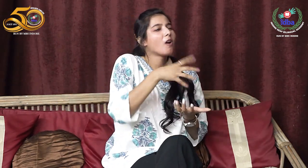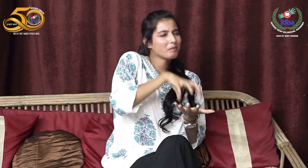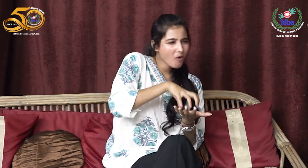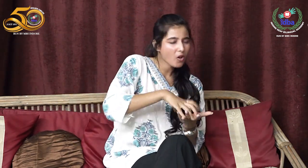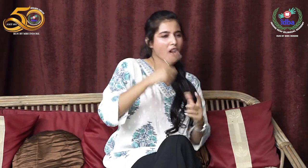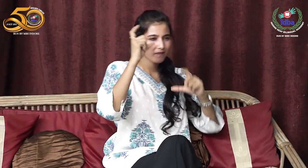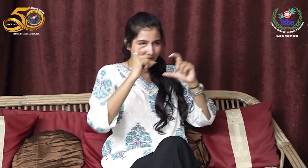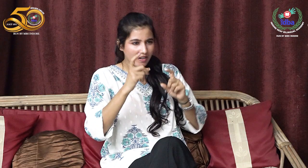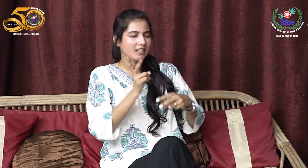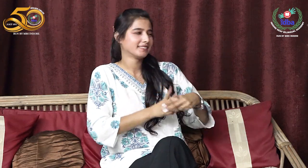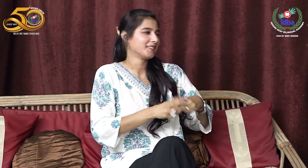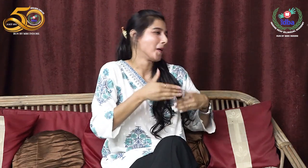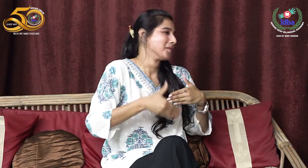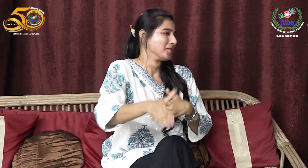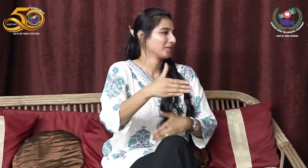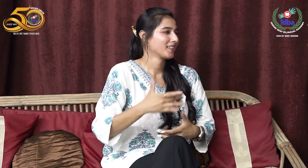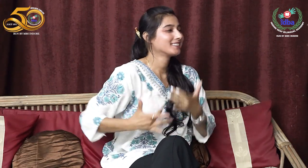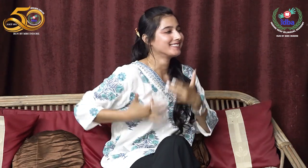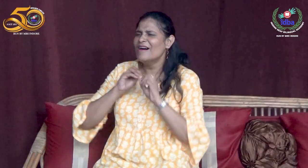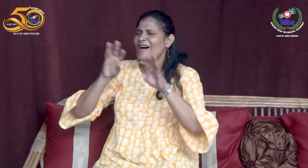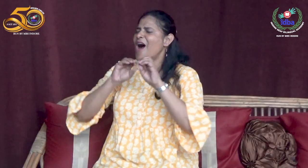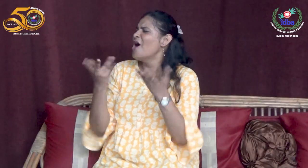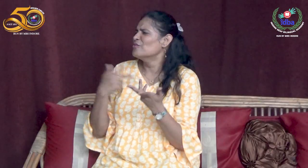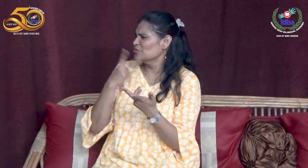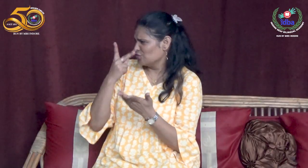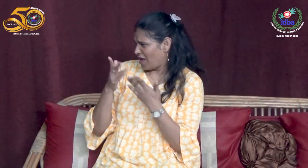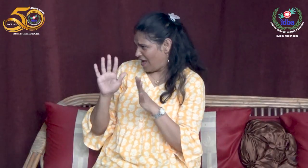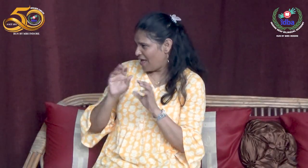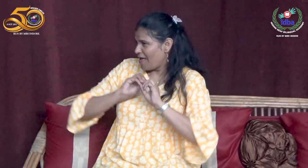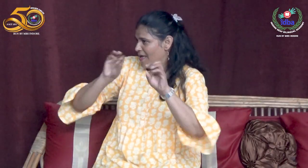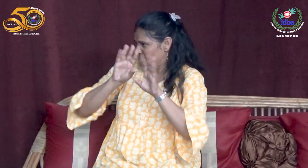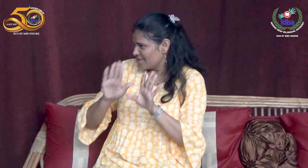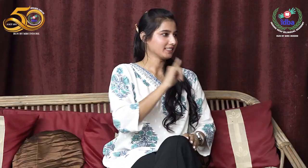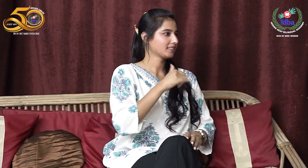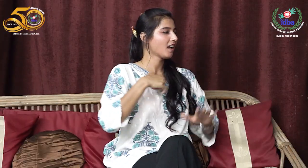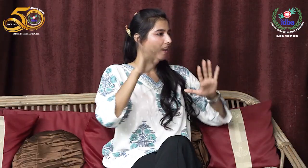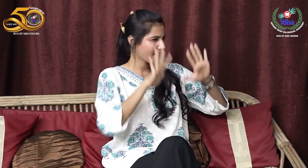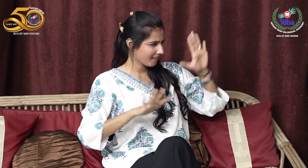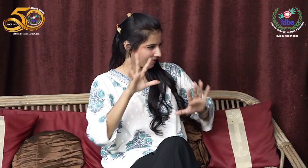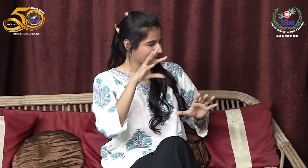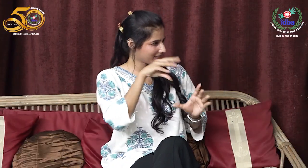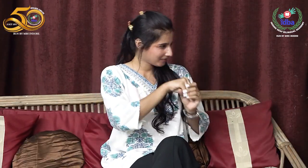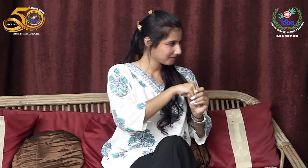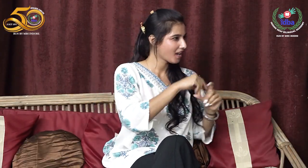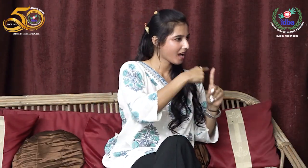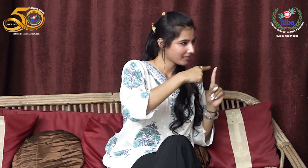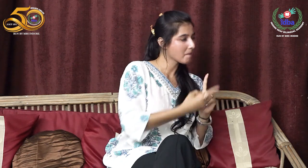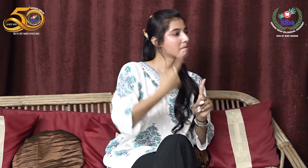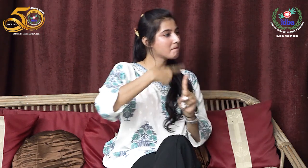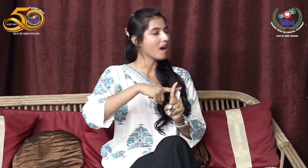अलग अलग जो है वो, लेकिन फ़ोटोज़ की जो फैशन की जो फ़ोटोज़ खींचने की आदत है मेरी, वो वैसी है। अच्छा, तो आप फ़ोटोज़ डालती हैं सोशल मीडिया पर? जी हाँ, थोड़ी बहुत एक्टिंग